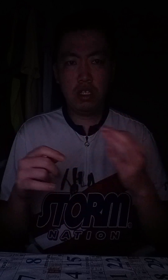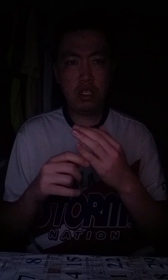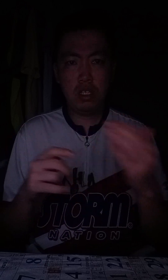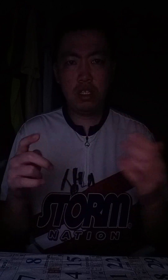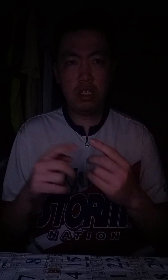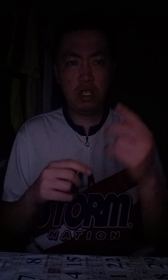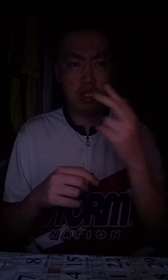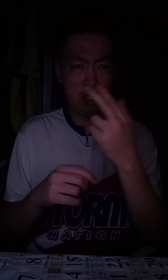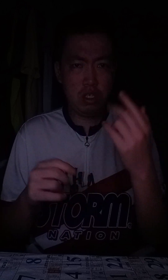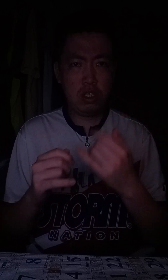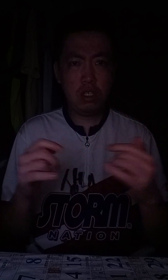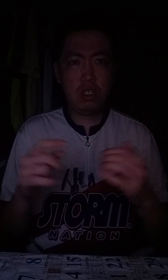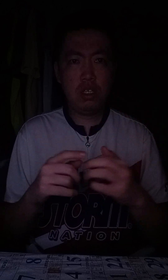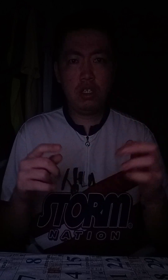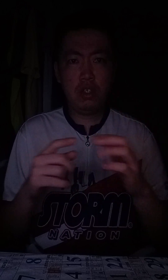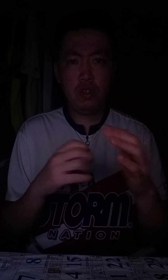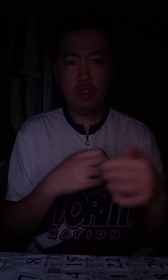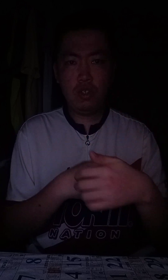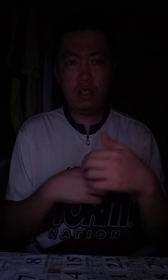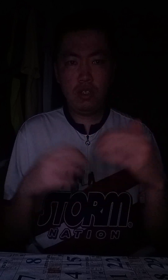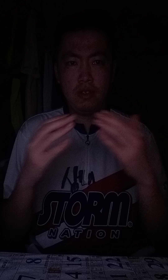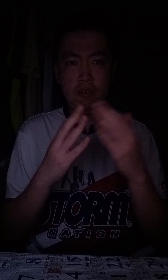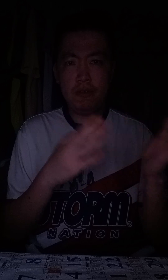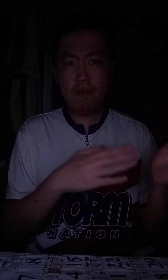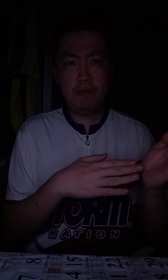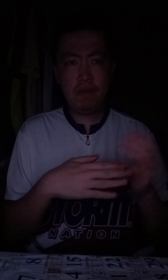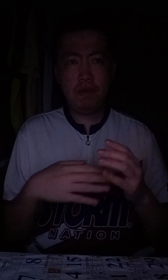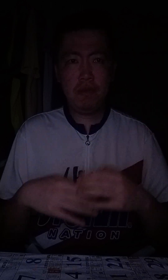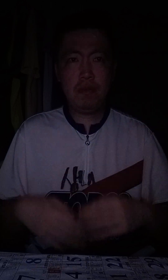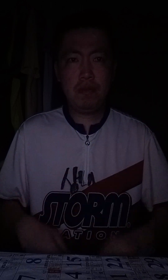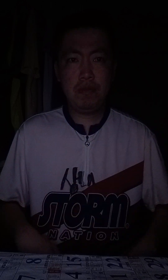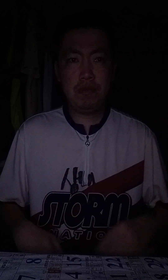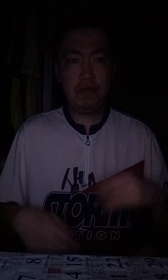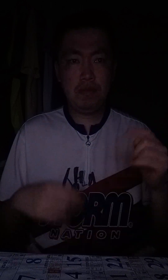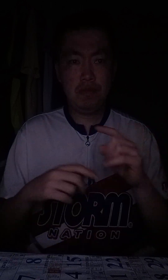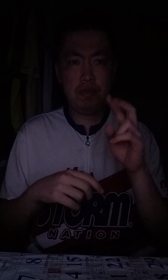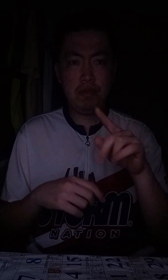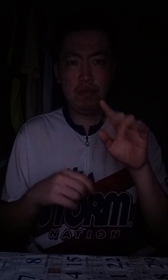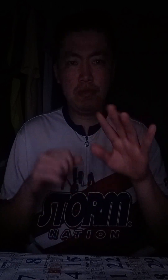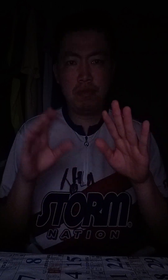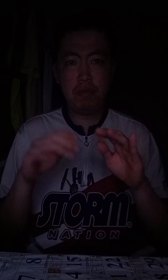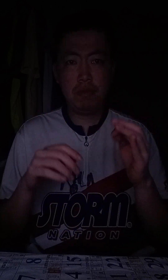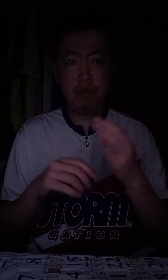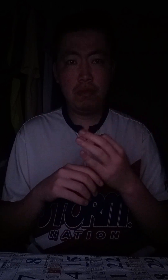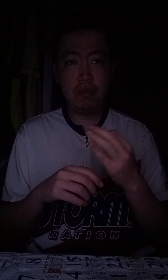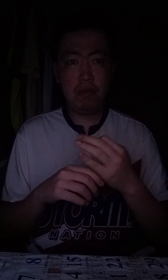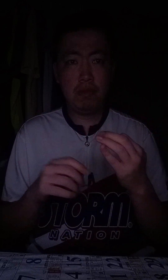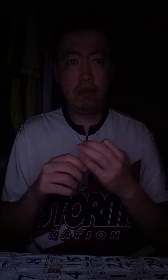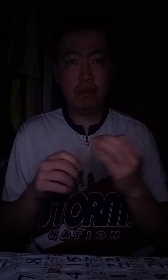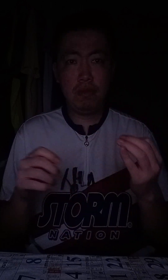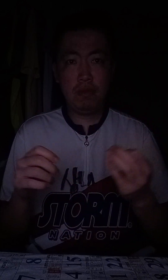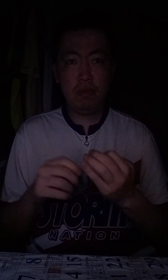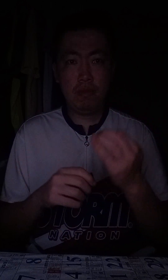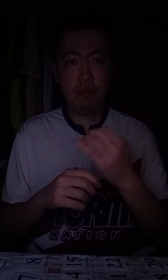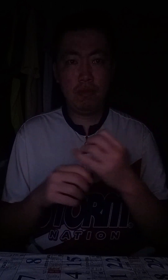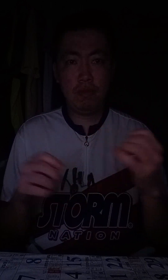47명이 경상을 입고 병원으로 옮겨졌습니다. 오늘 새벽 3시 10분쯤 공주시 유구 당진 대전